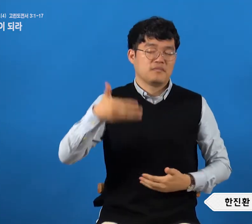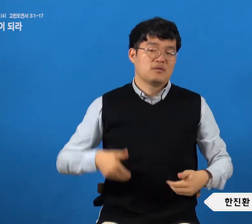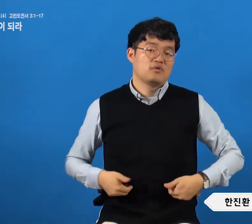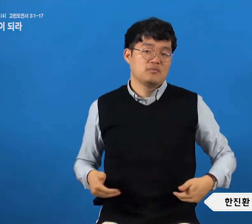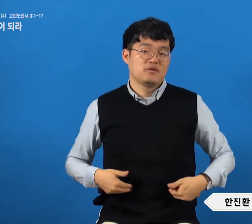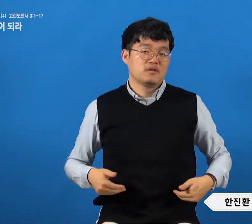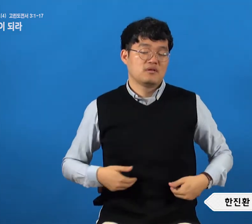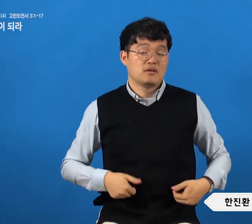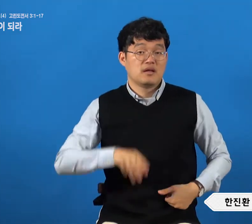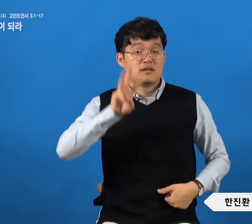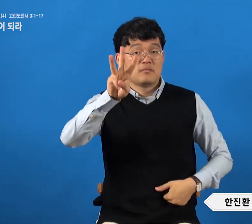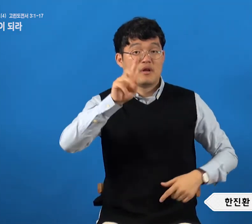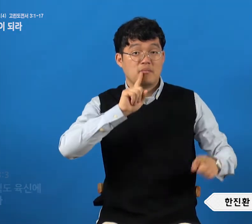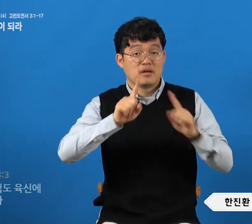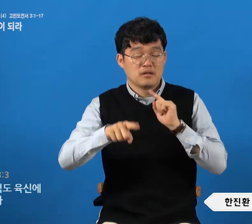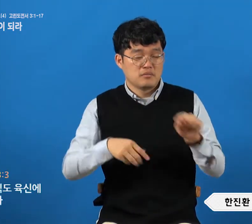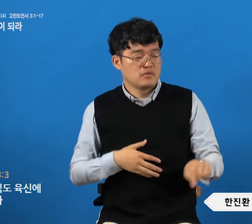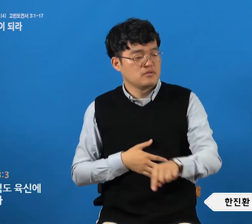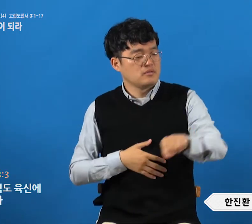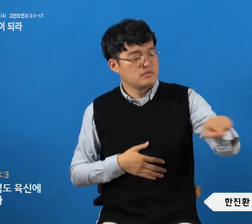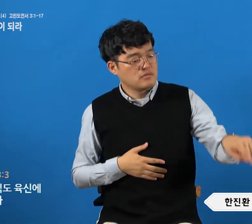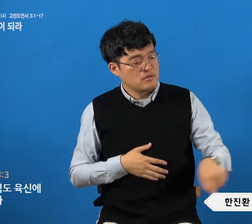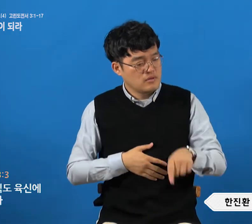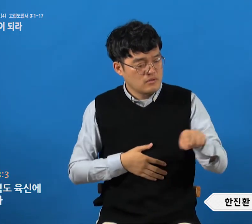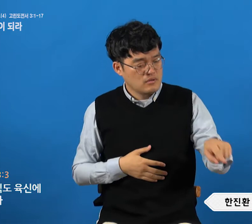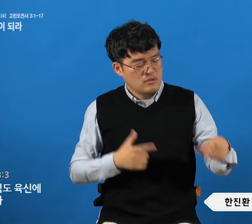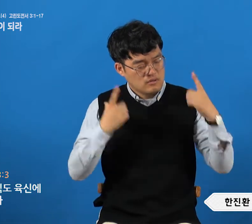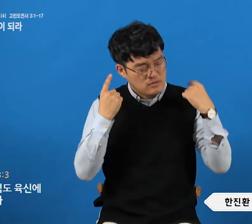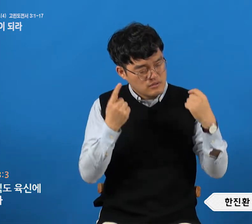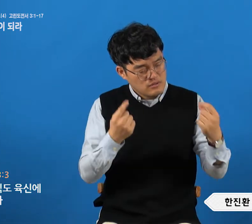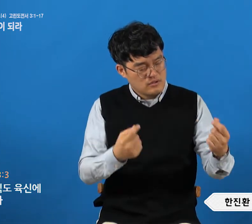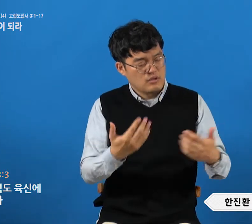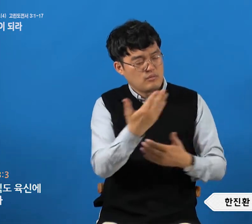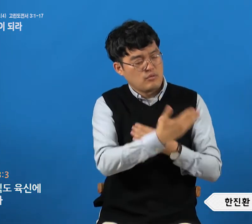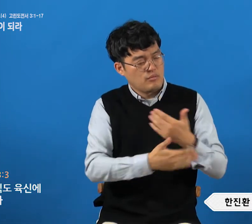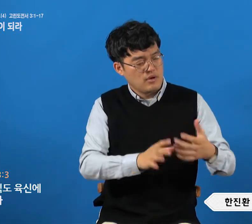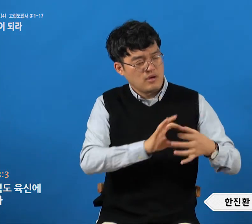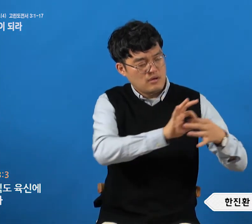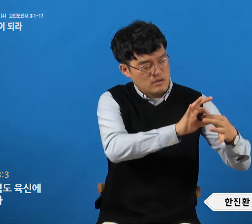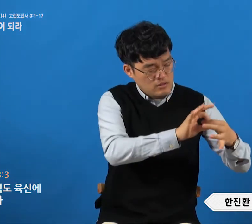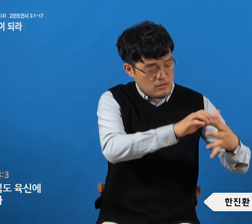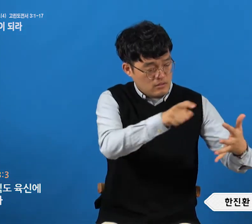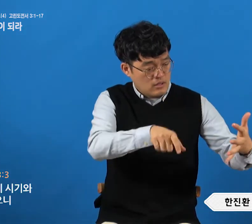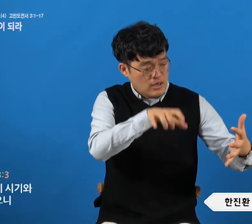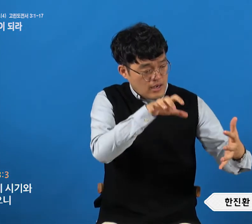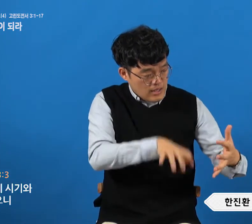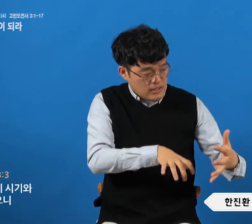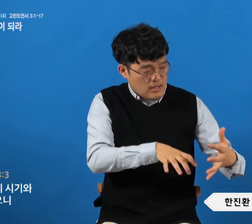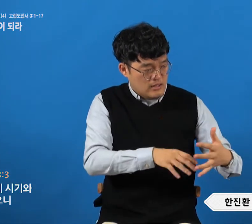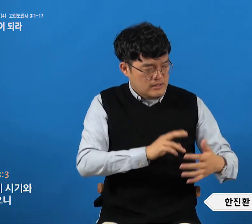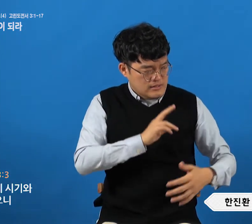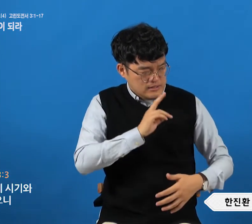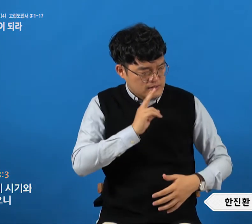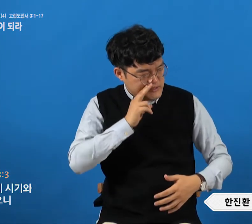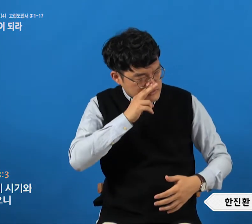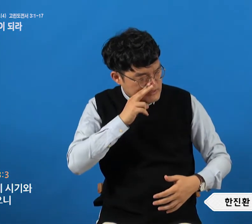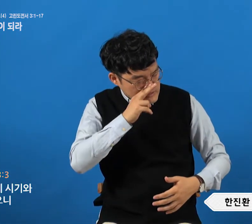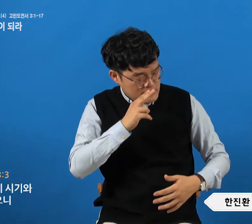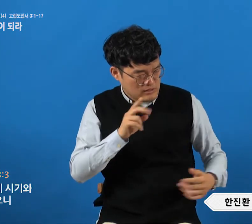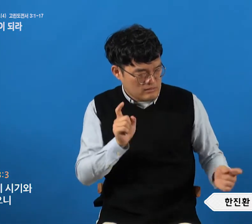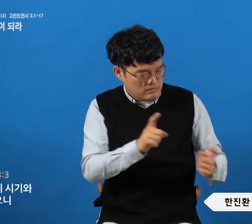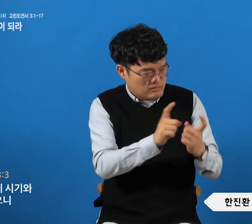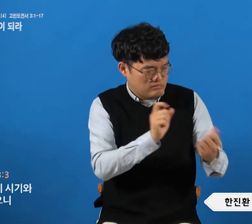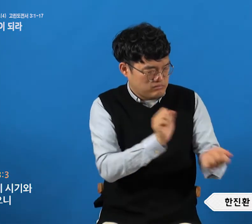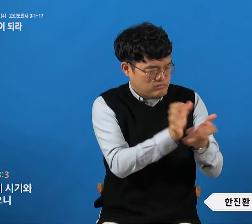3절 보면 너희는 아직도 육신에 속한 자로다. 너희 가운데 시기와 분쟁이 있으니 어찌 육신에